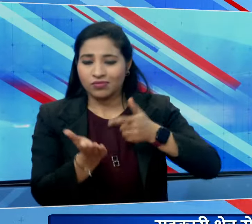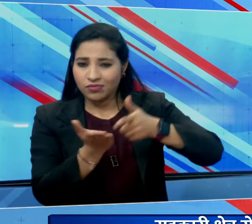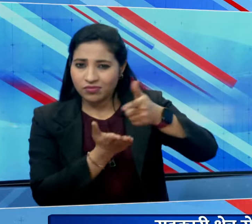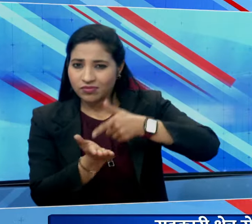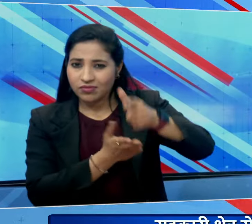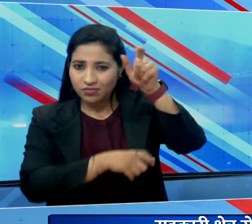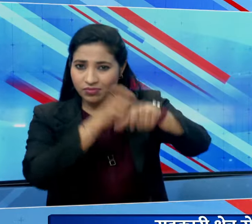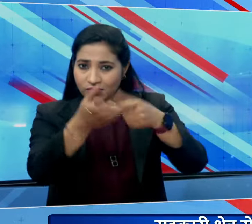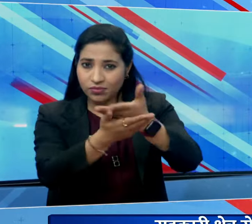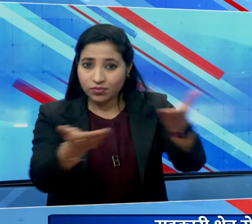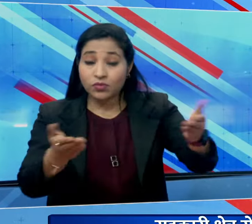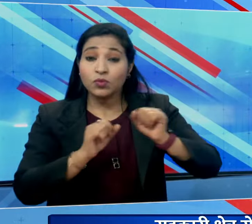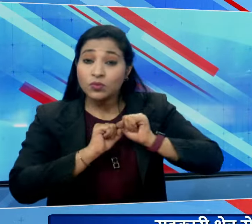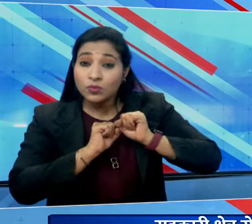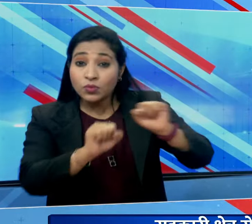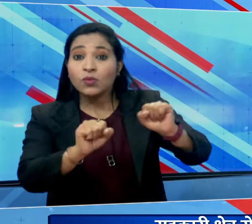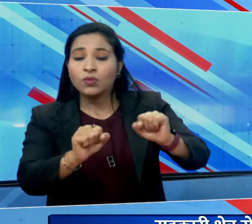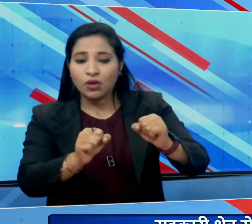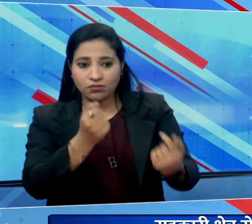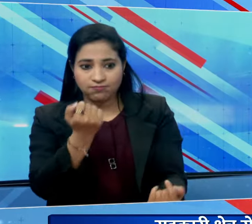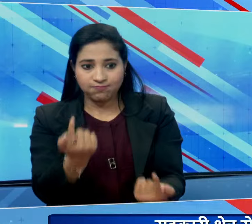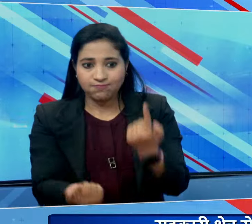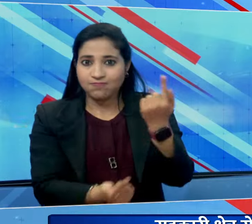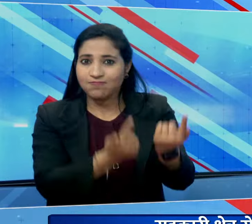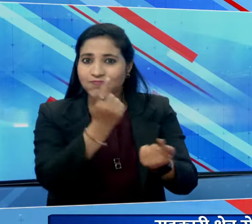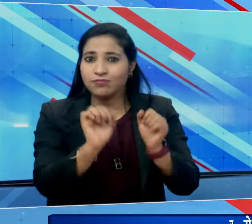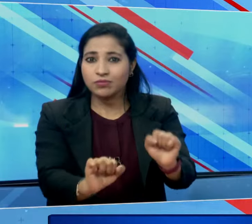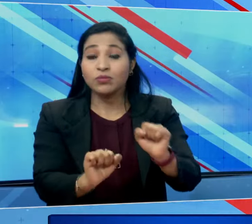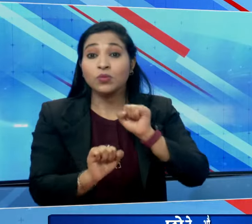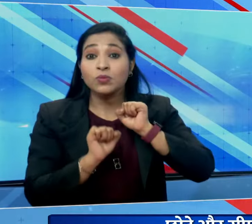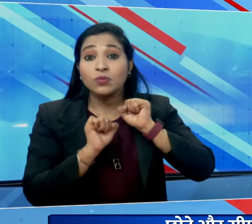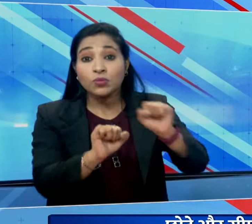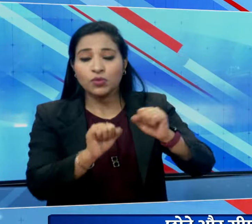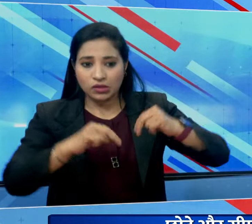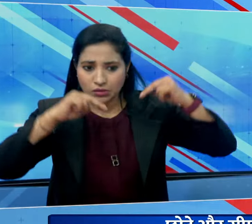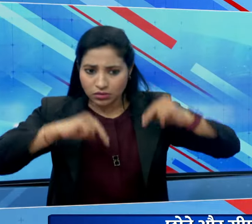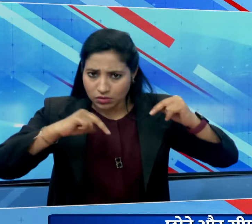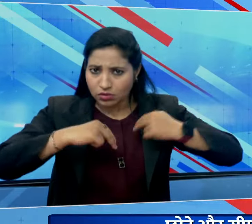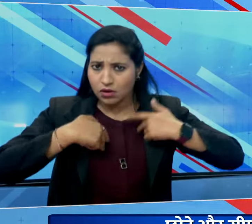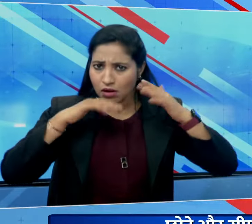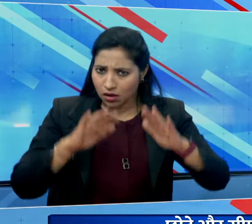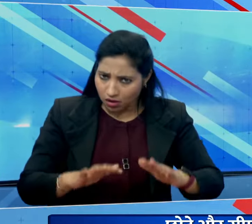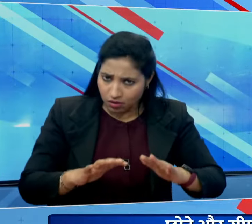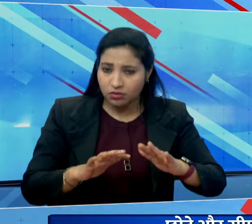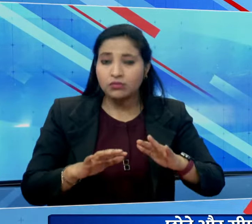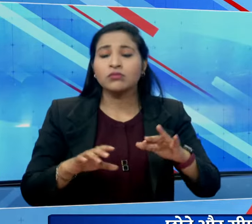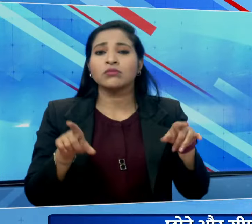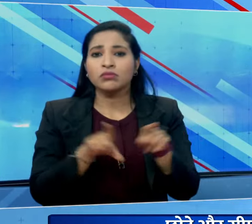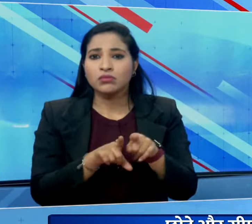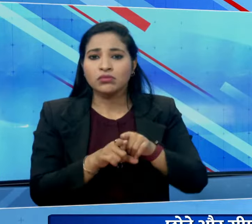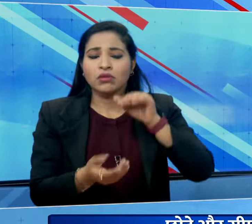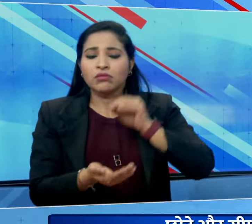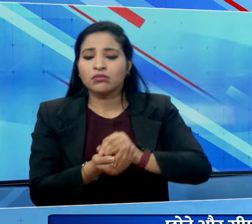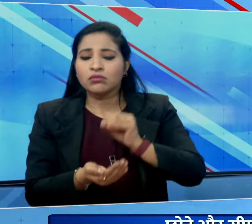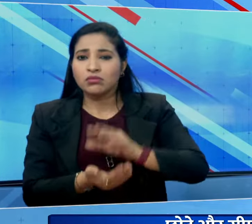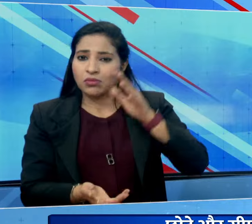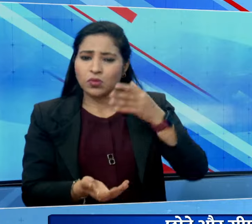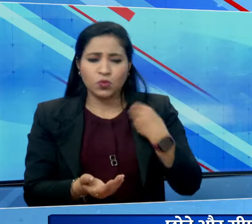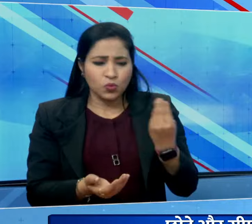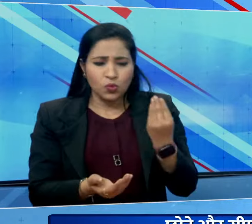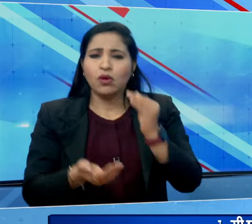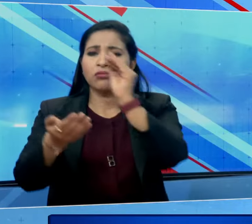किसान अपने उत्पादों को अपनी जरूरत के मुताबिक भंडारण में रख कर के